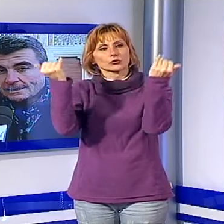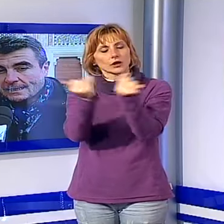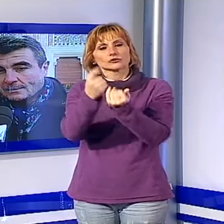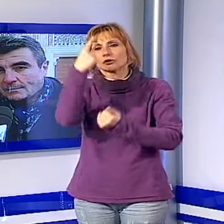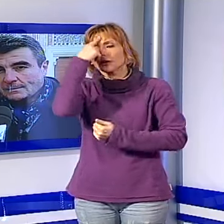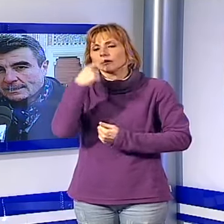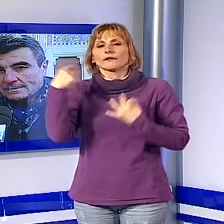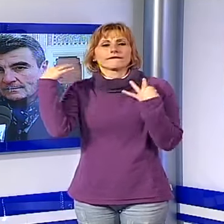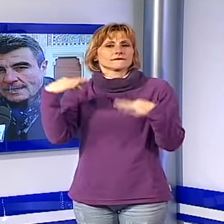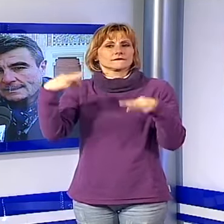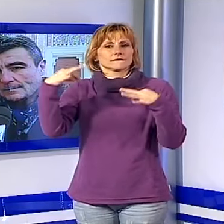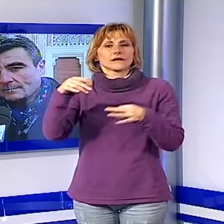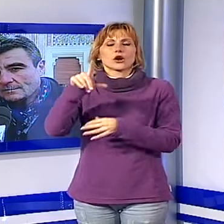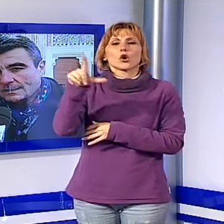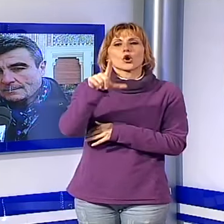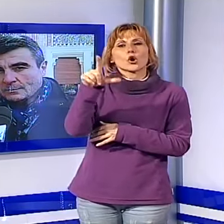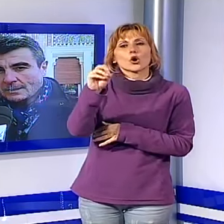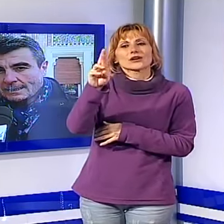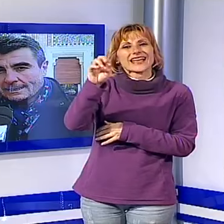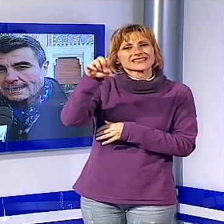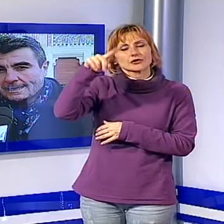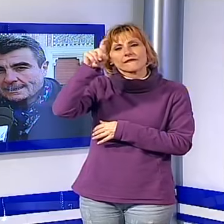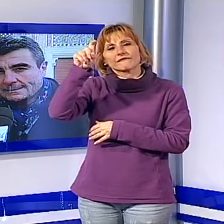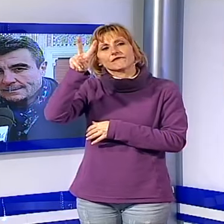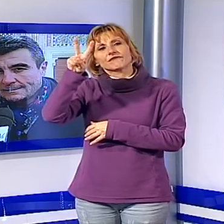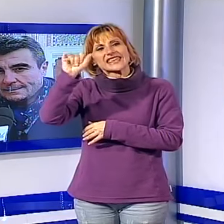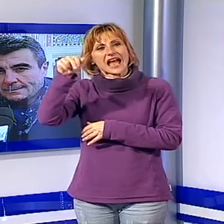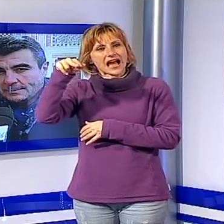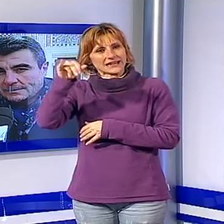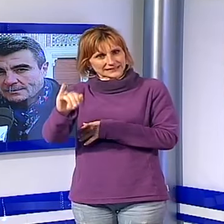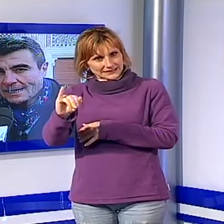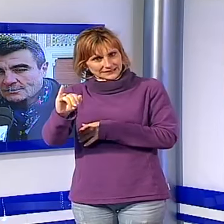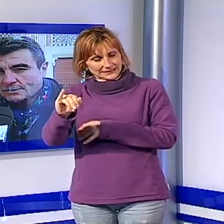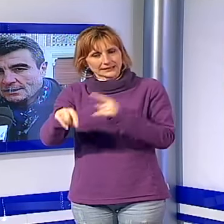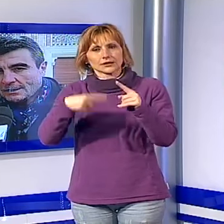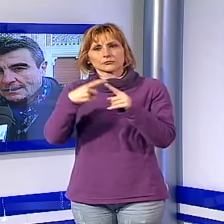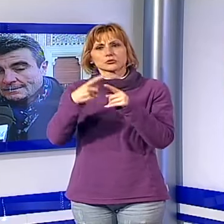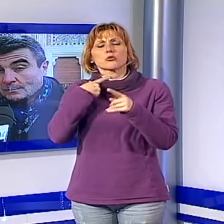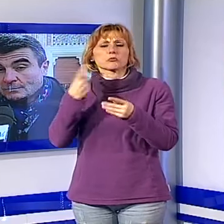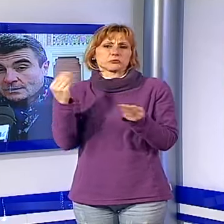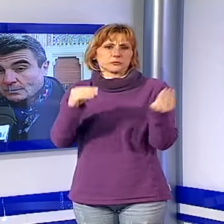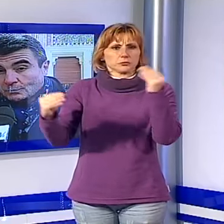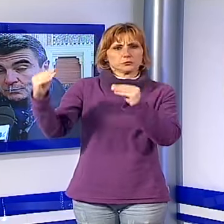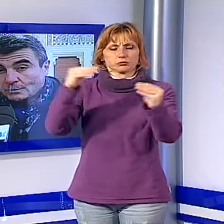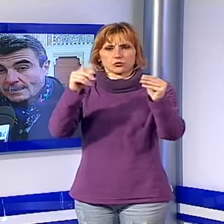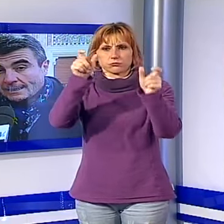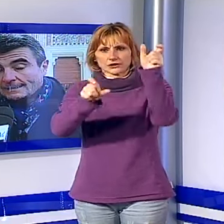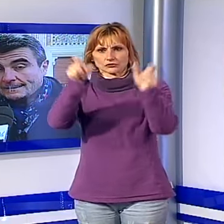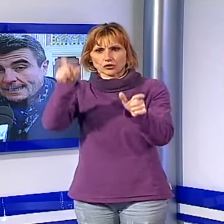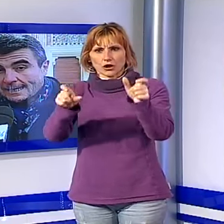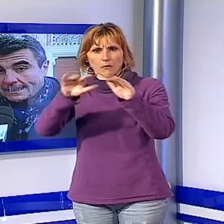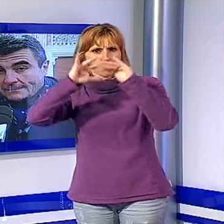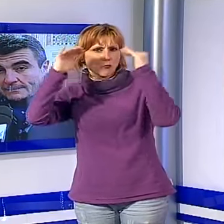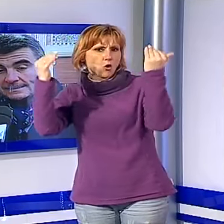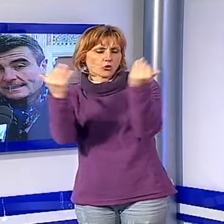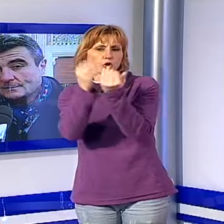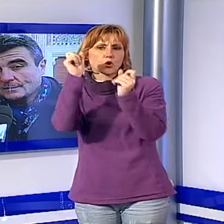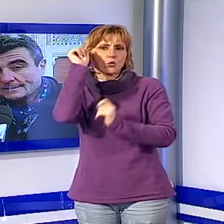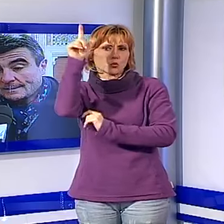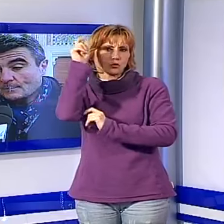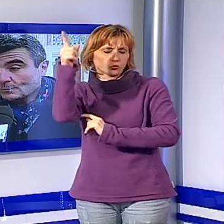straordinaria come Lorenzo Viani ma vorremmo allargarla ad altri personaggi del mondo della cultura anche letteraria